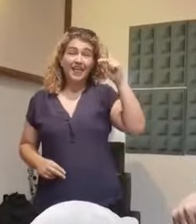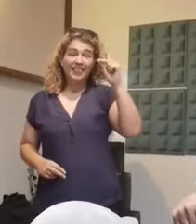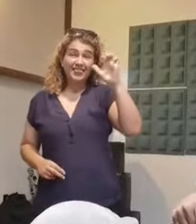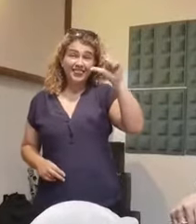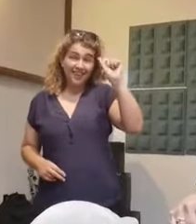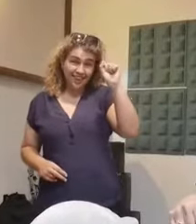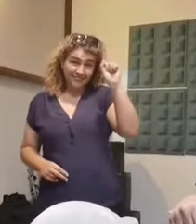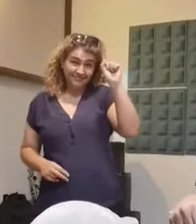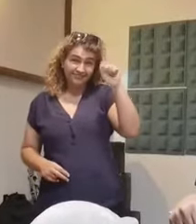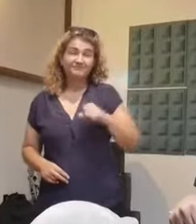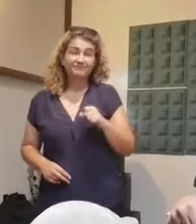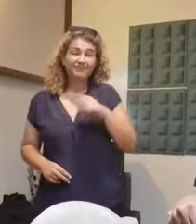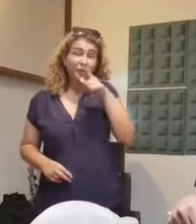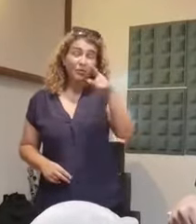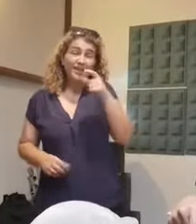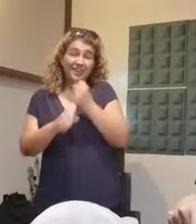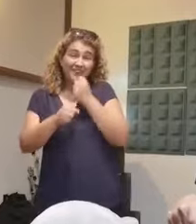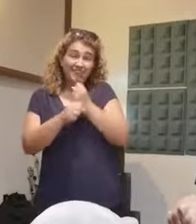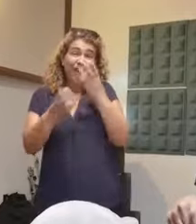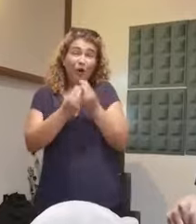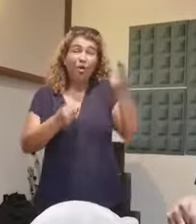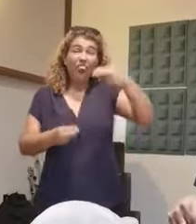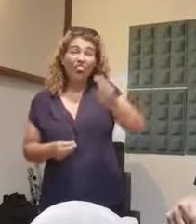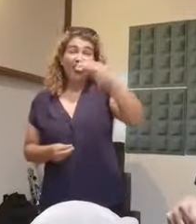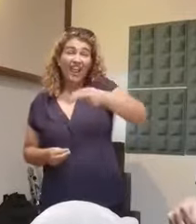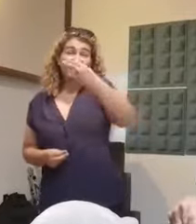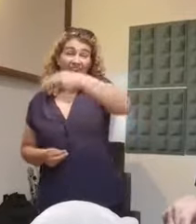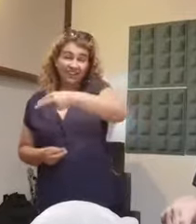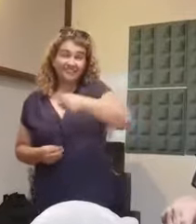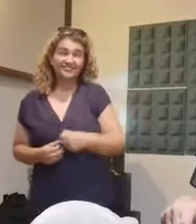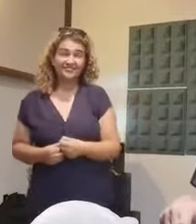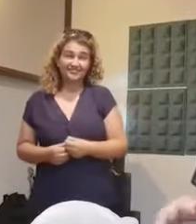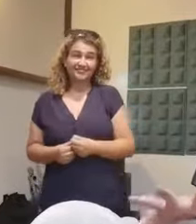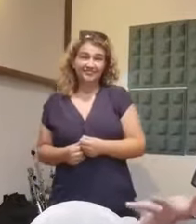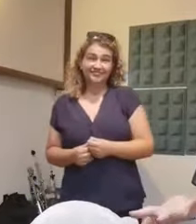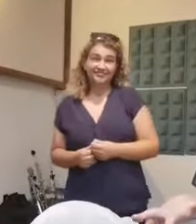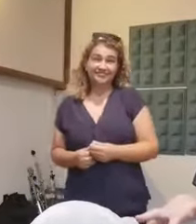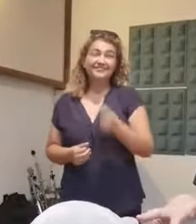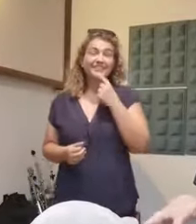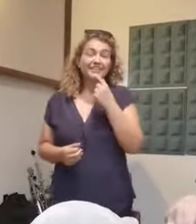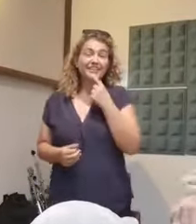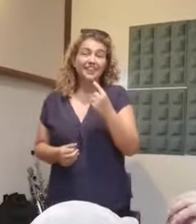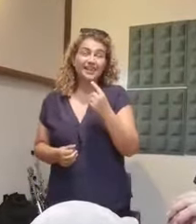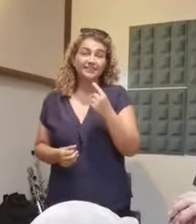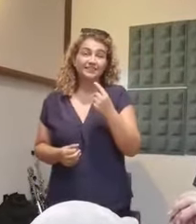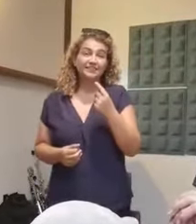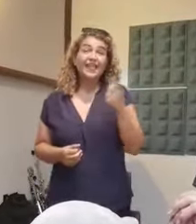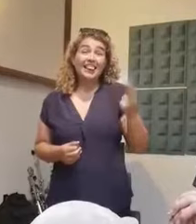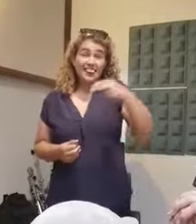trabajar con esta metáfora, porque no sé si lo sabéis, hay recogido lo que nosotros en los humanos decimos suicidio, claro,